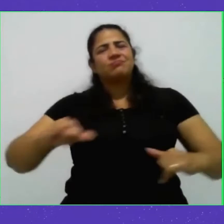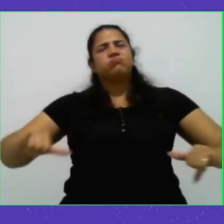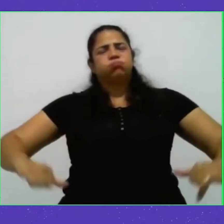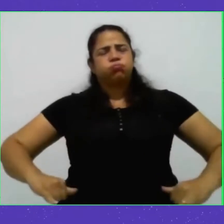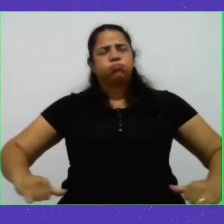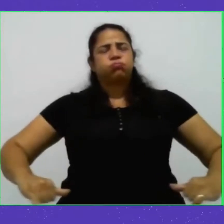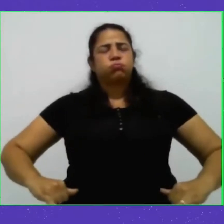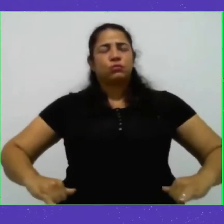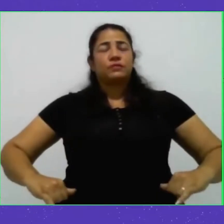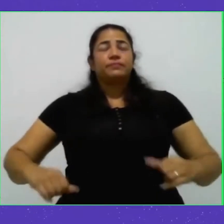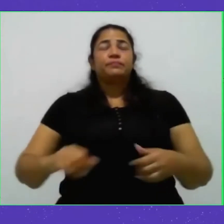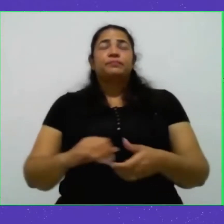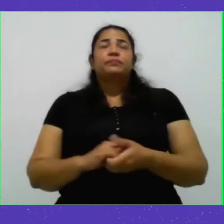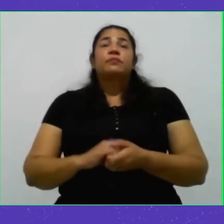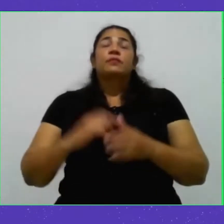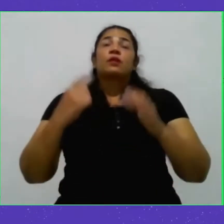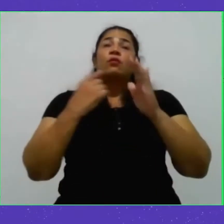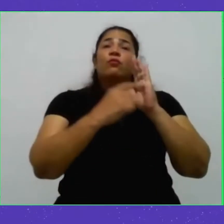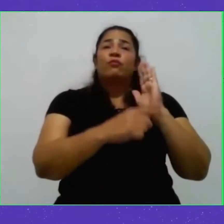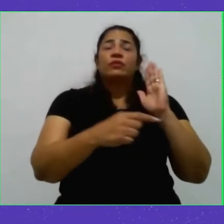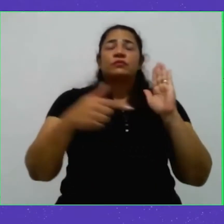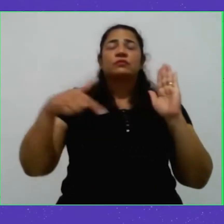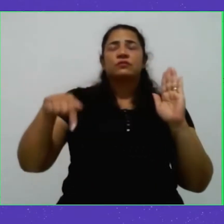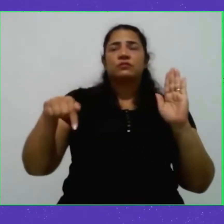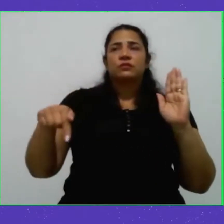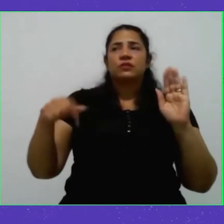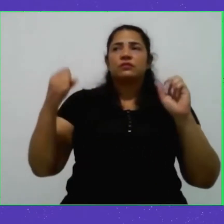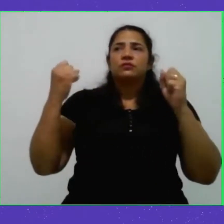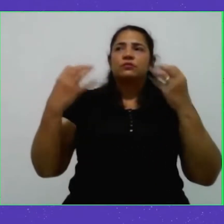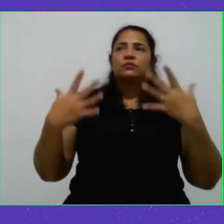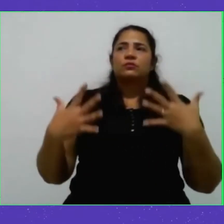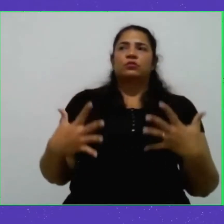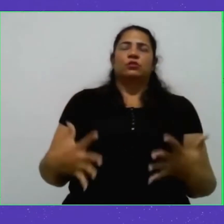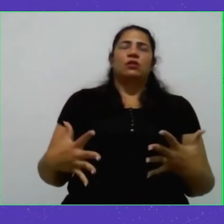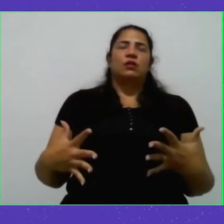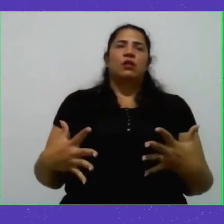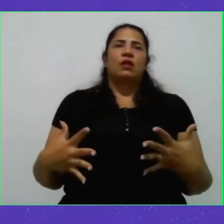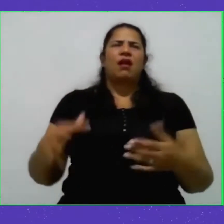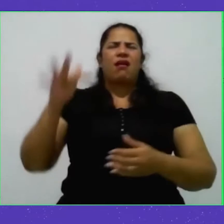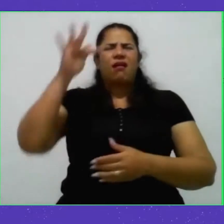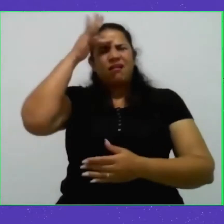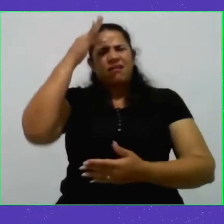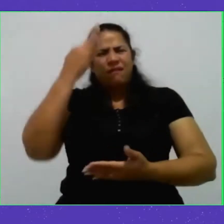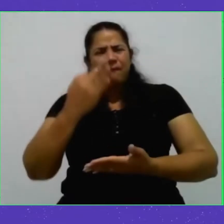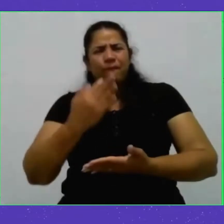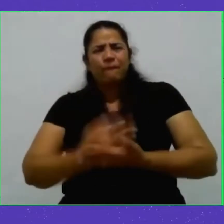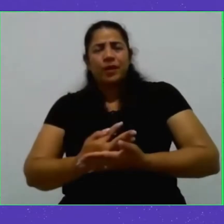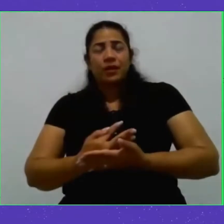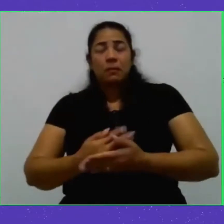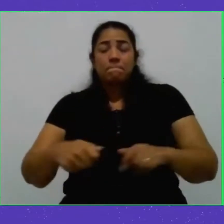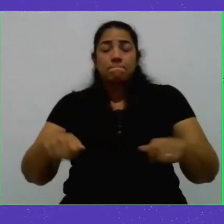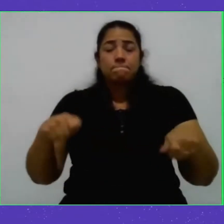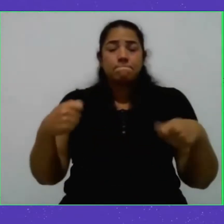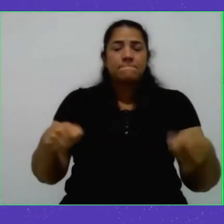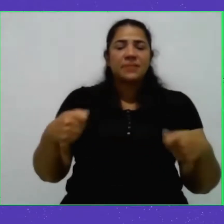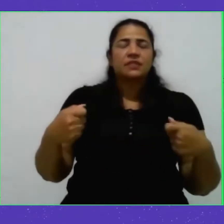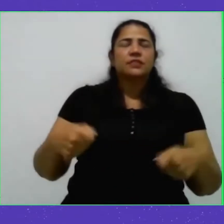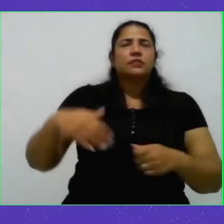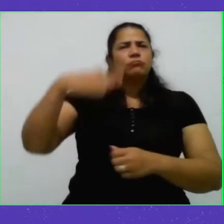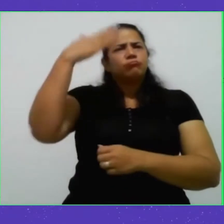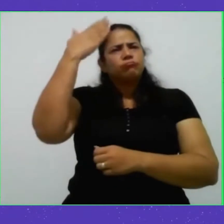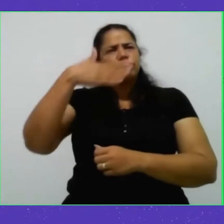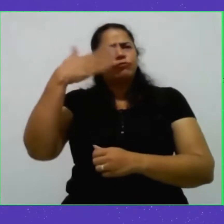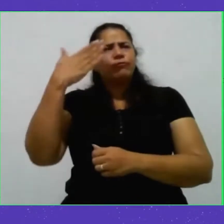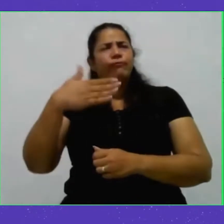valor da vossa fé, muito mais preciosa do que o ouro apurado por fogo, redunde em louvor, glória e honra